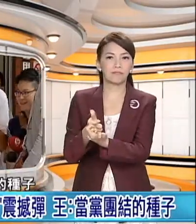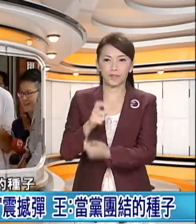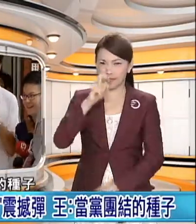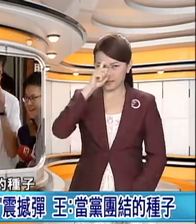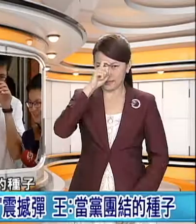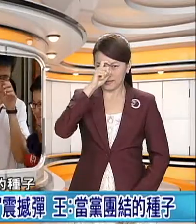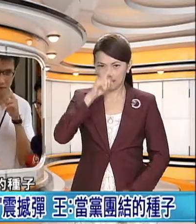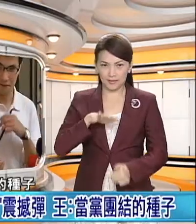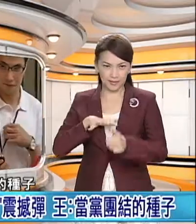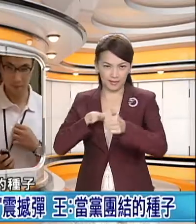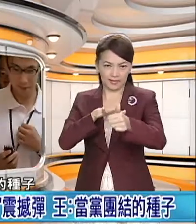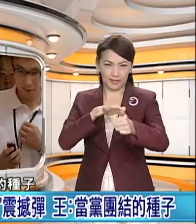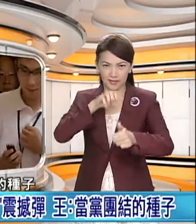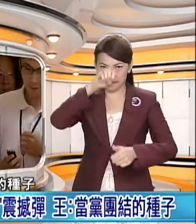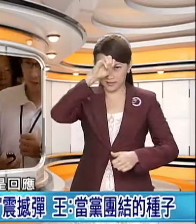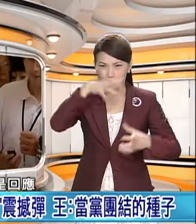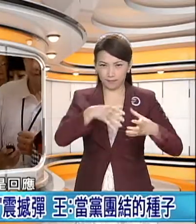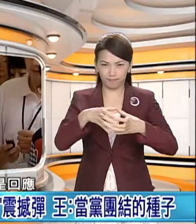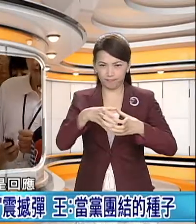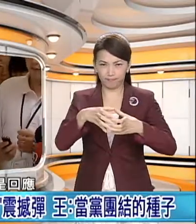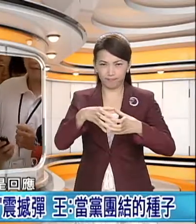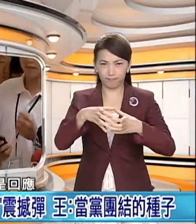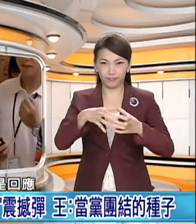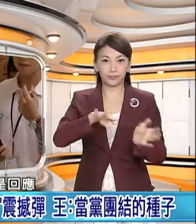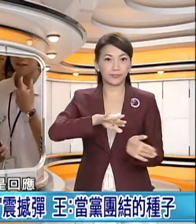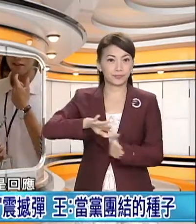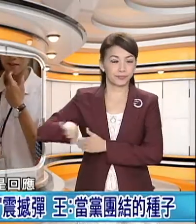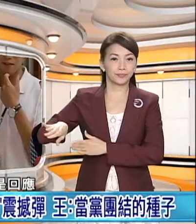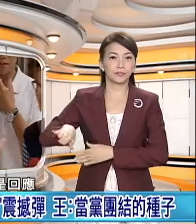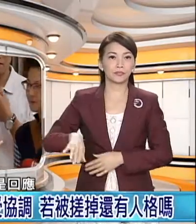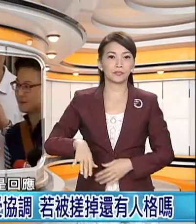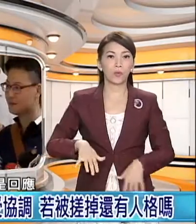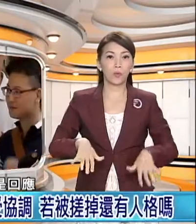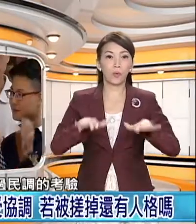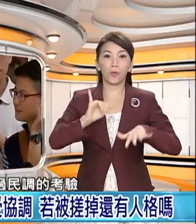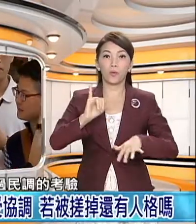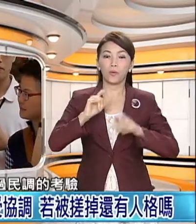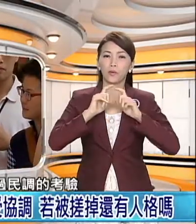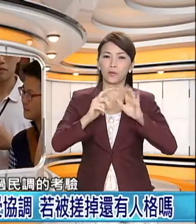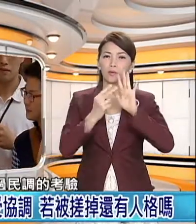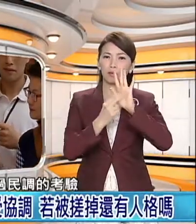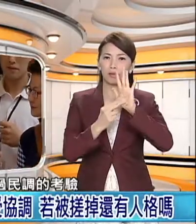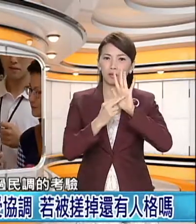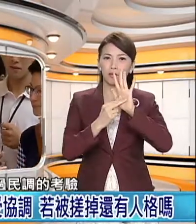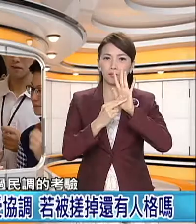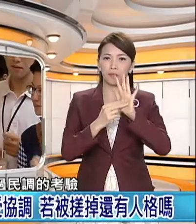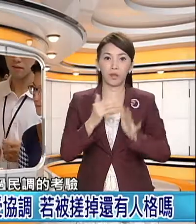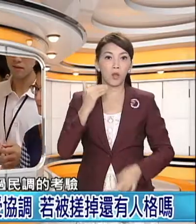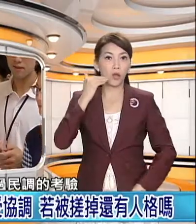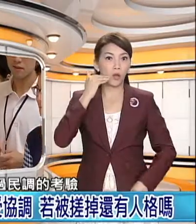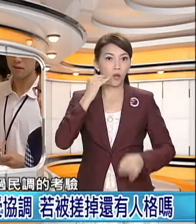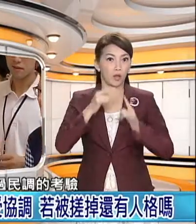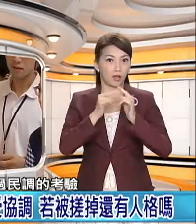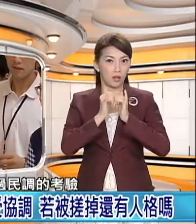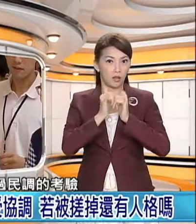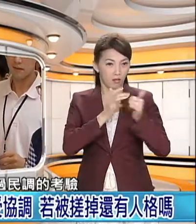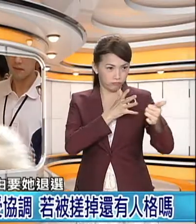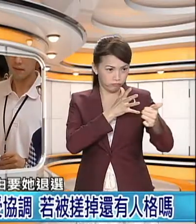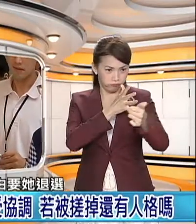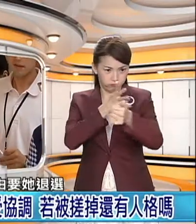党团结的种子。而洪秀柱则是回应，他如果通过了民调的考验，有什么理